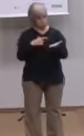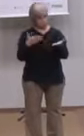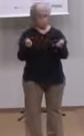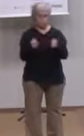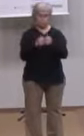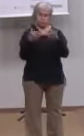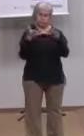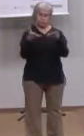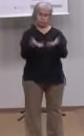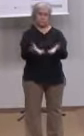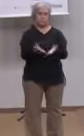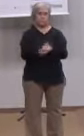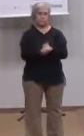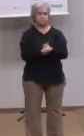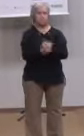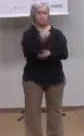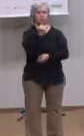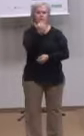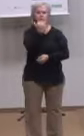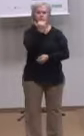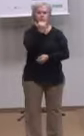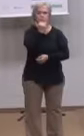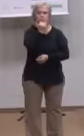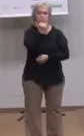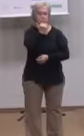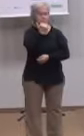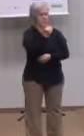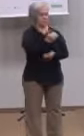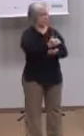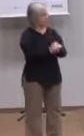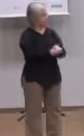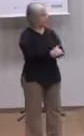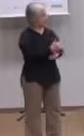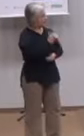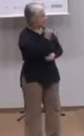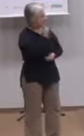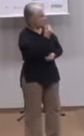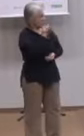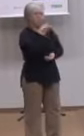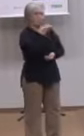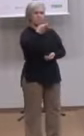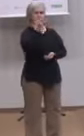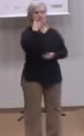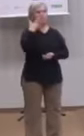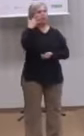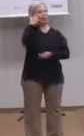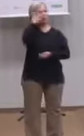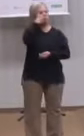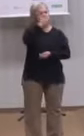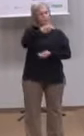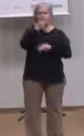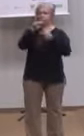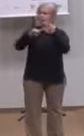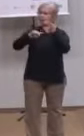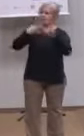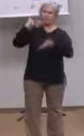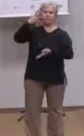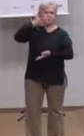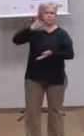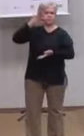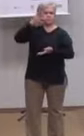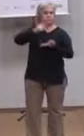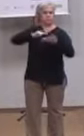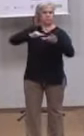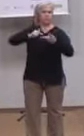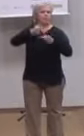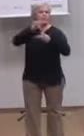desse processo. Não adianta, mais uma vez eu falo, não adianta falas bonitas, não adianta um discurso eloquente,